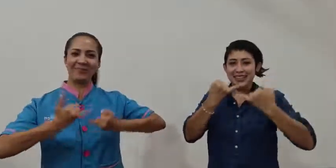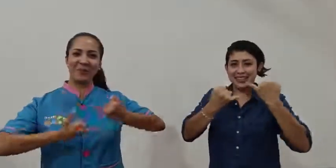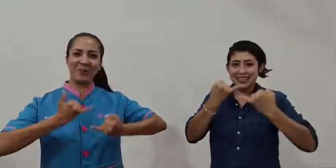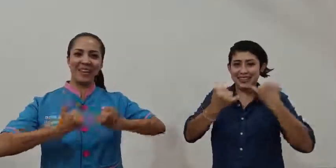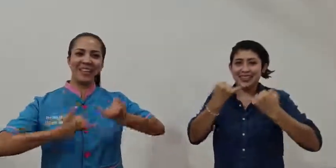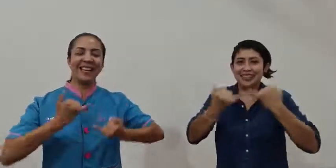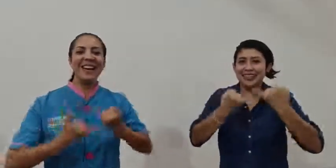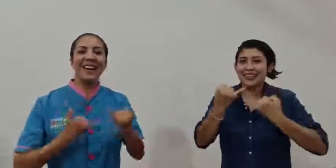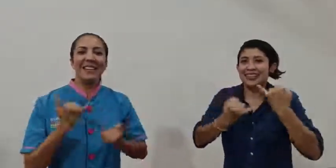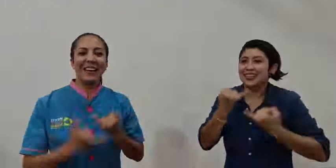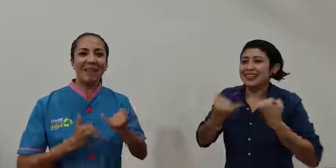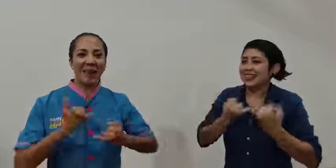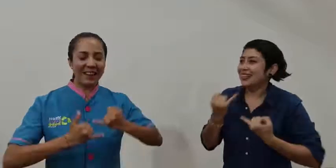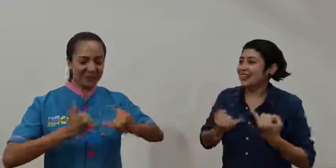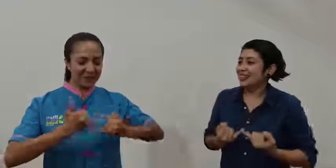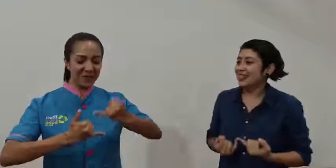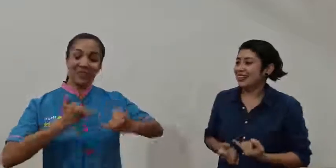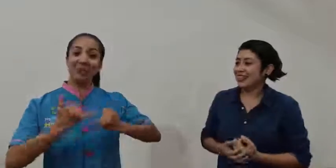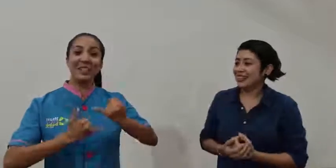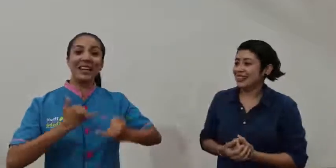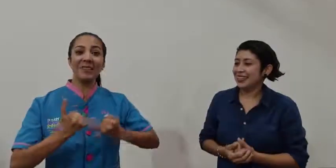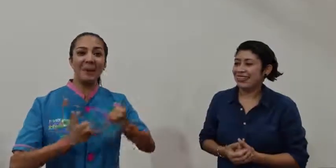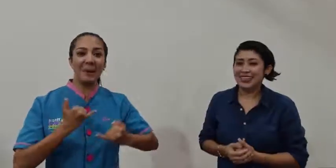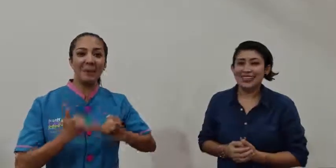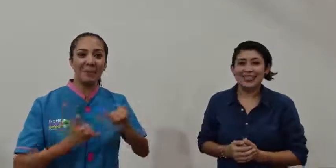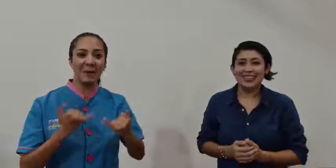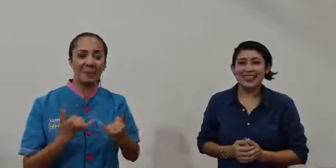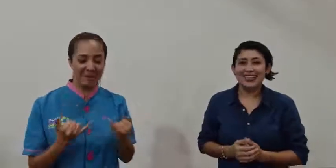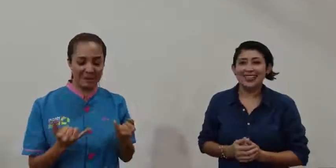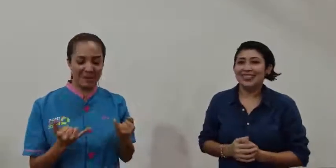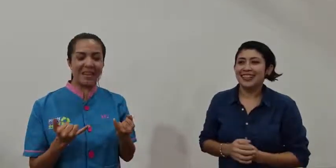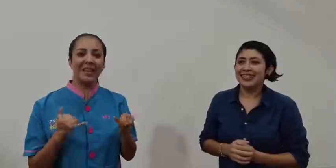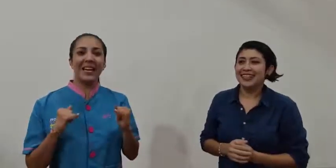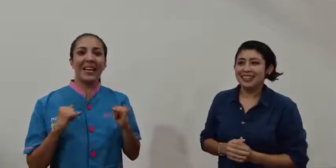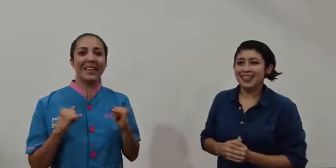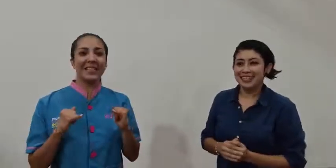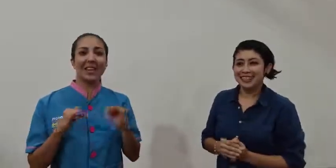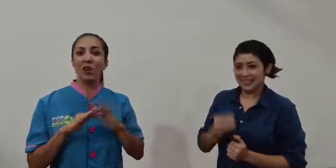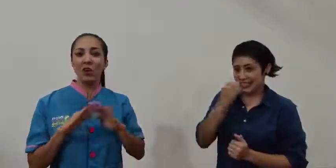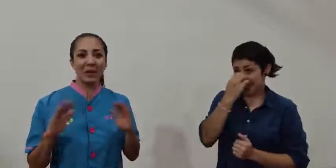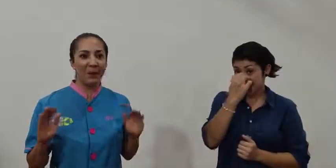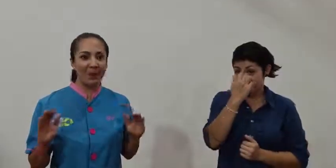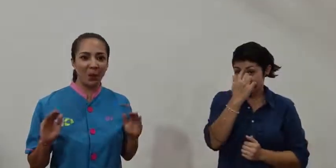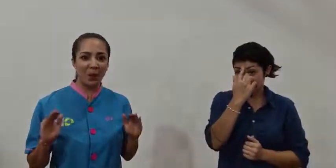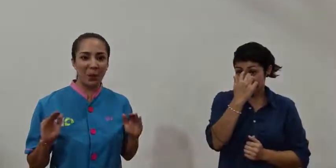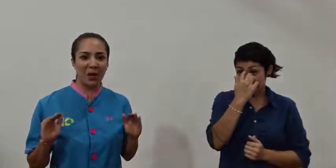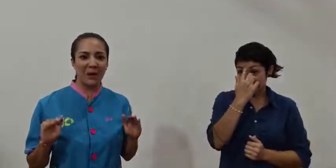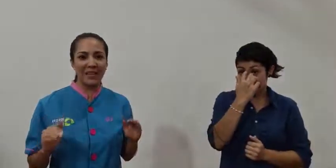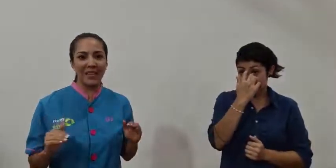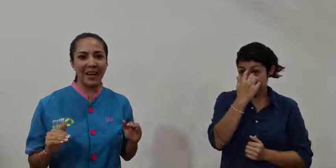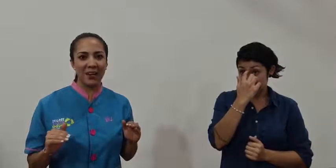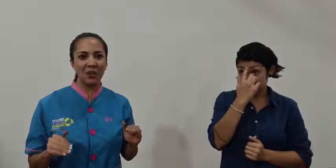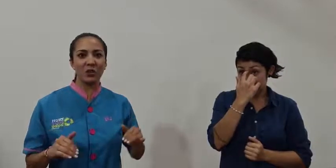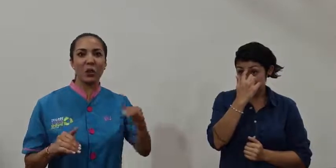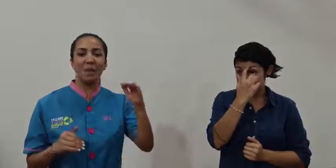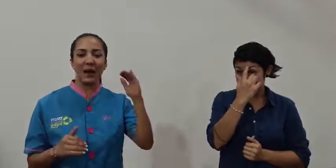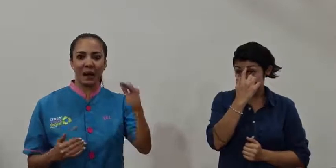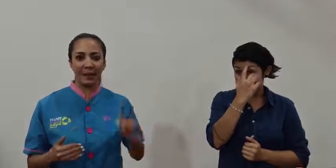Ok, muy bien. Qué padre. Entonces, pues ya lo sabemos, papis, mamis, es que no se aprende como un abecedario, son